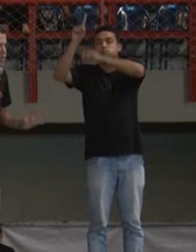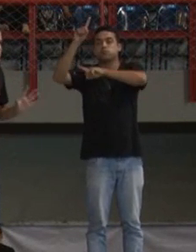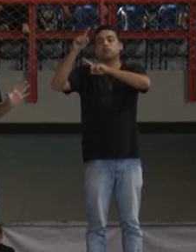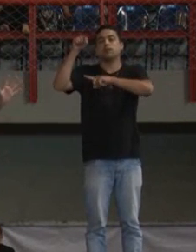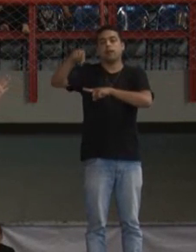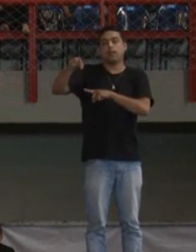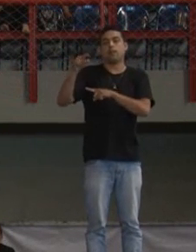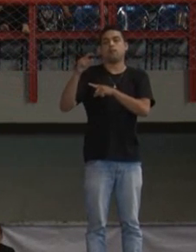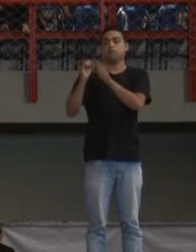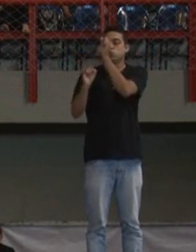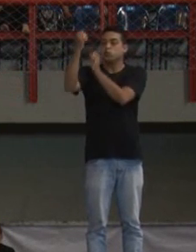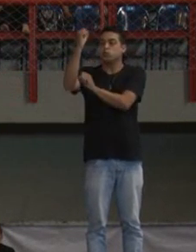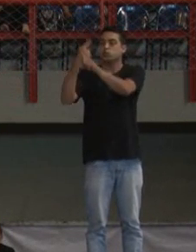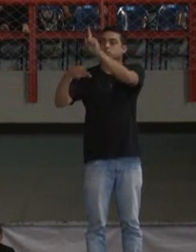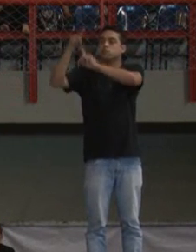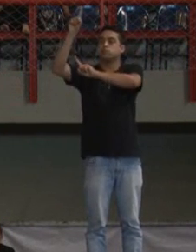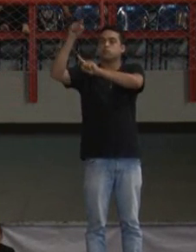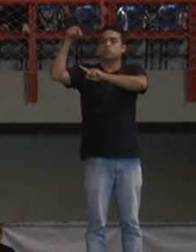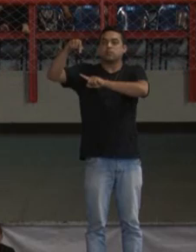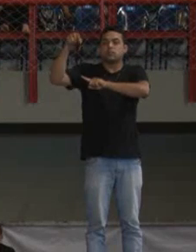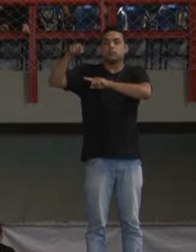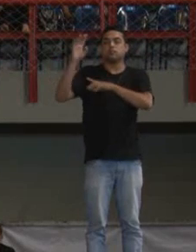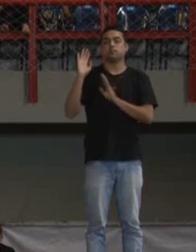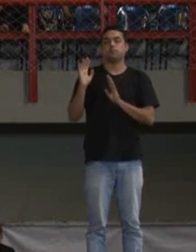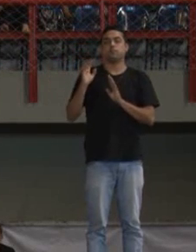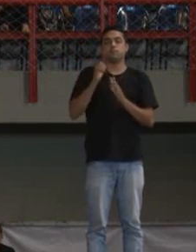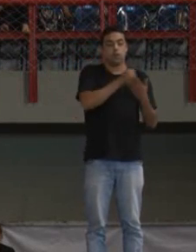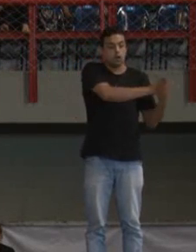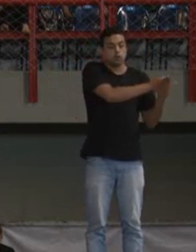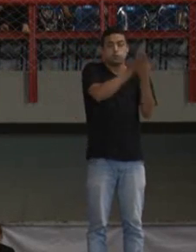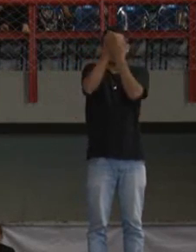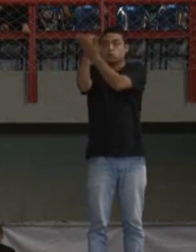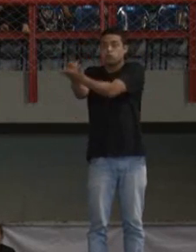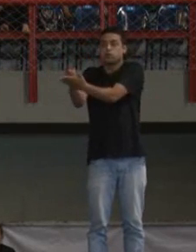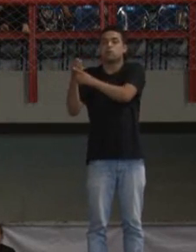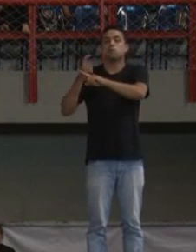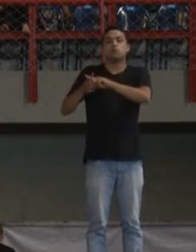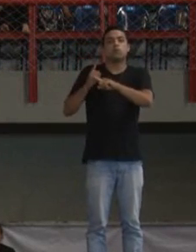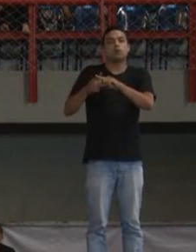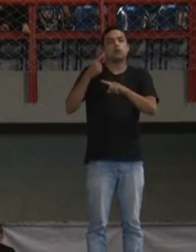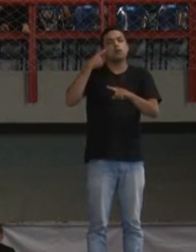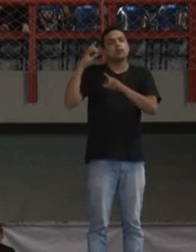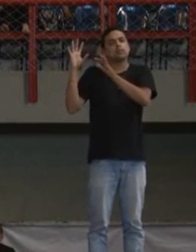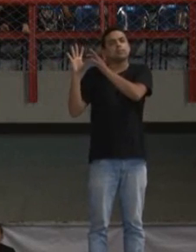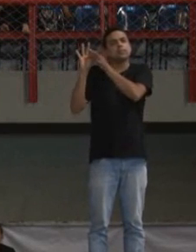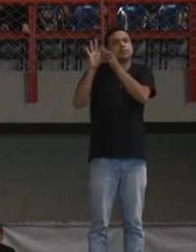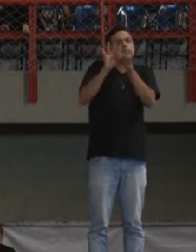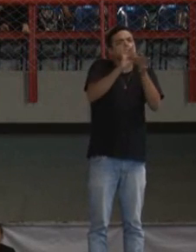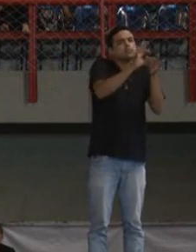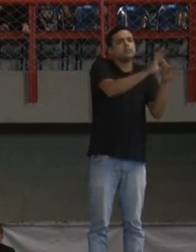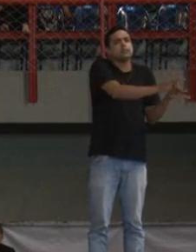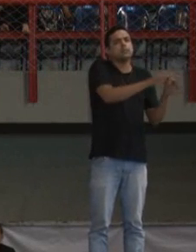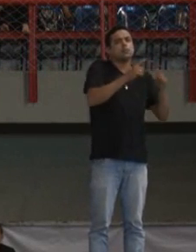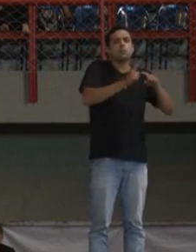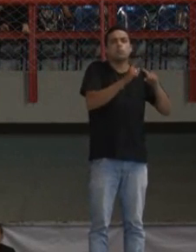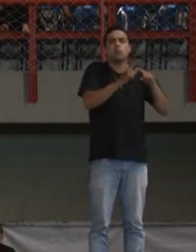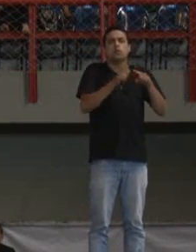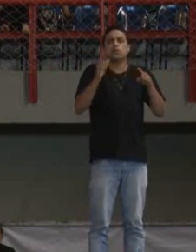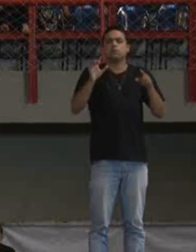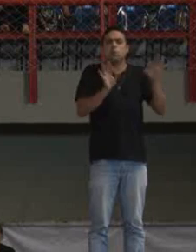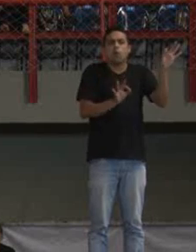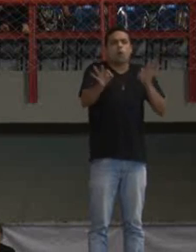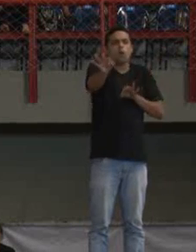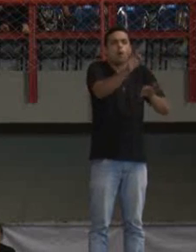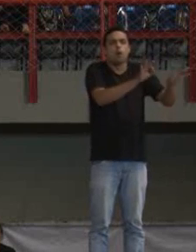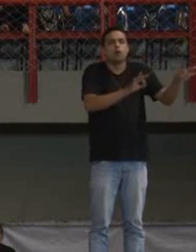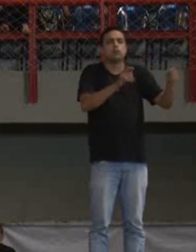Revolução Industrial. Para o pioneirismo inglês na Revolução Industrial. Por que eu estou fazendo todo esse cenário, todo esse